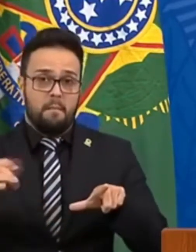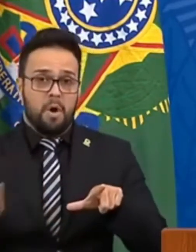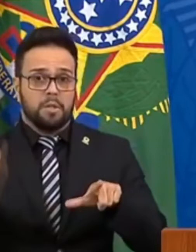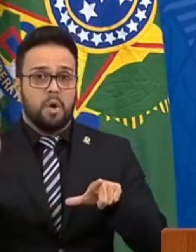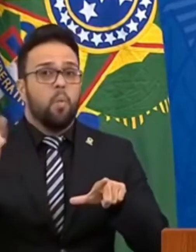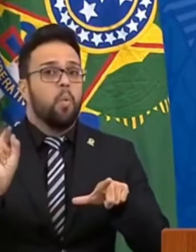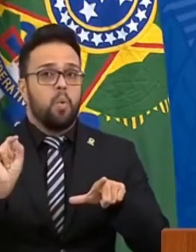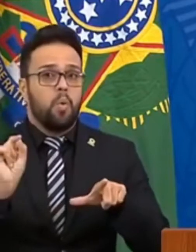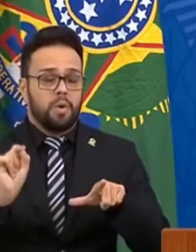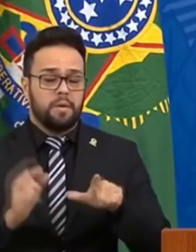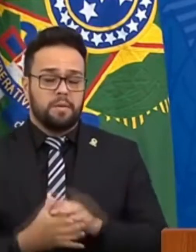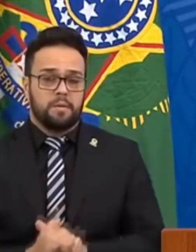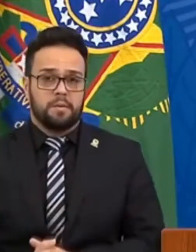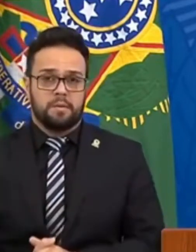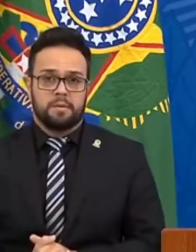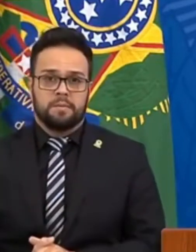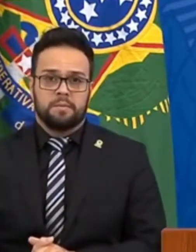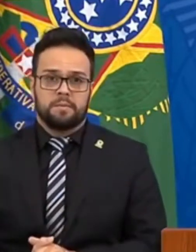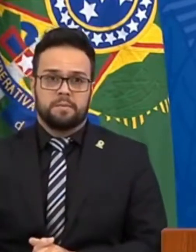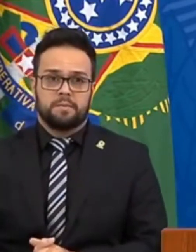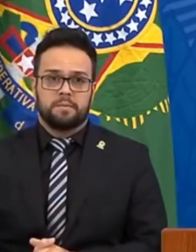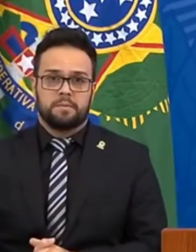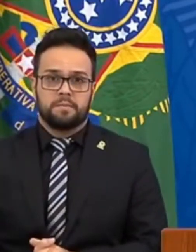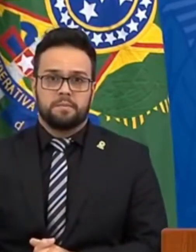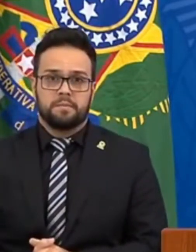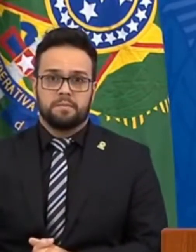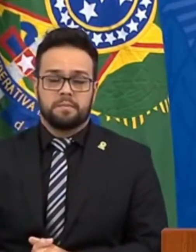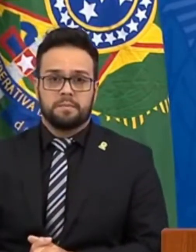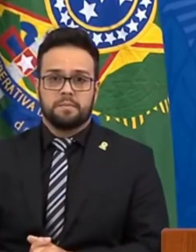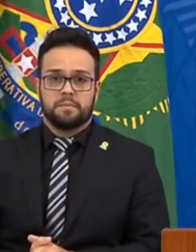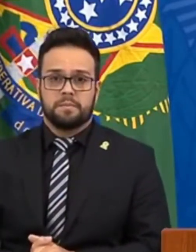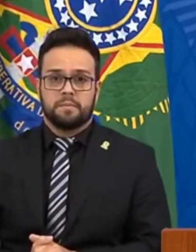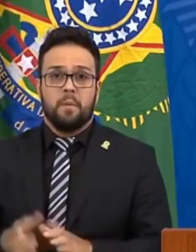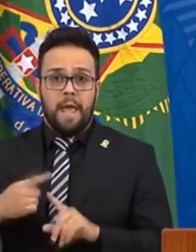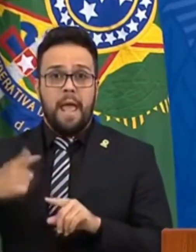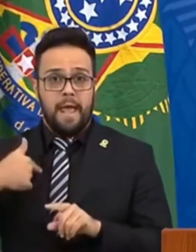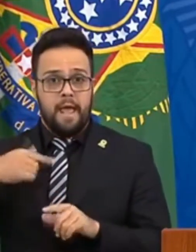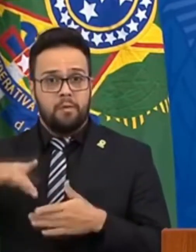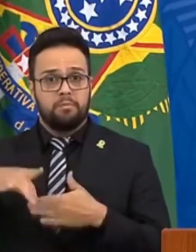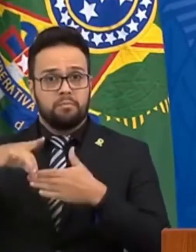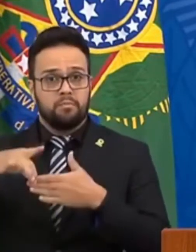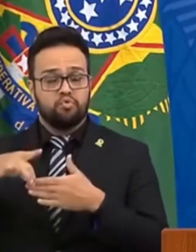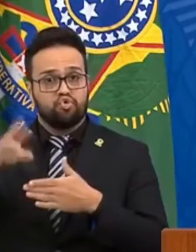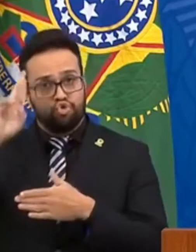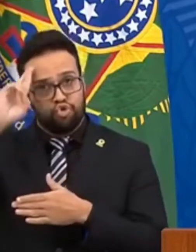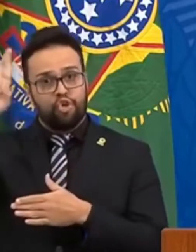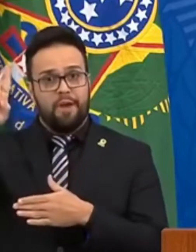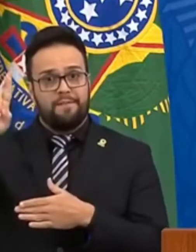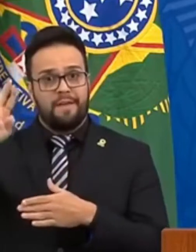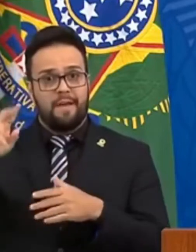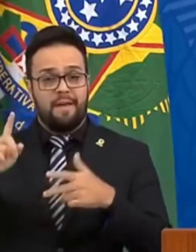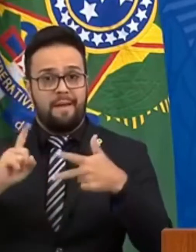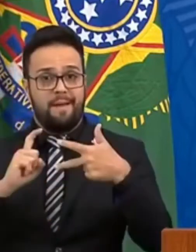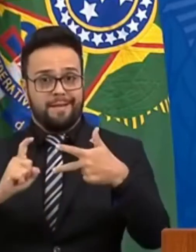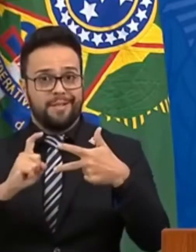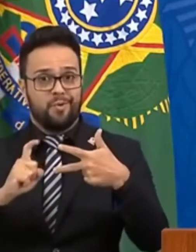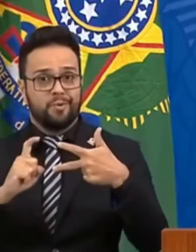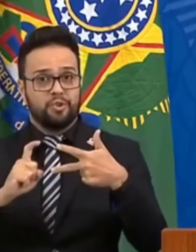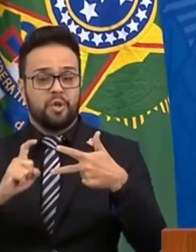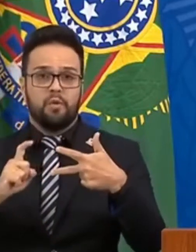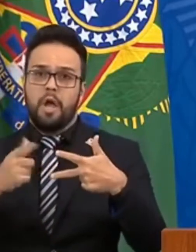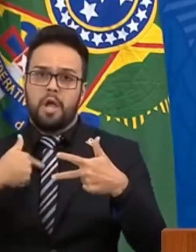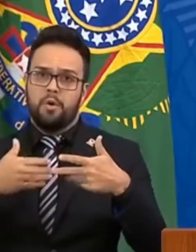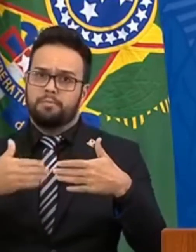e não foi da forma o que eu achava como chefe do executivo que deveria ser tratada